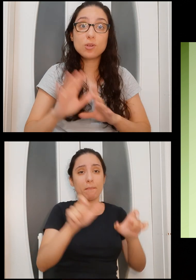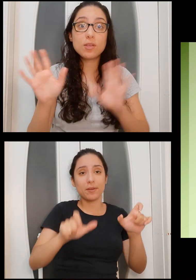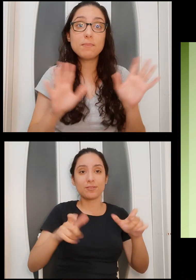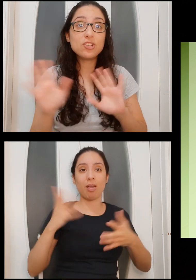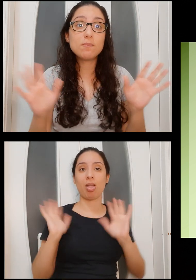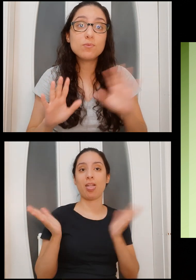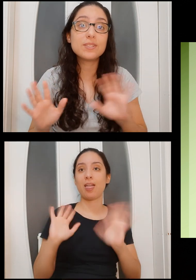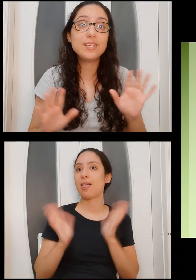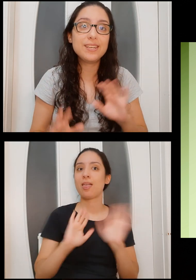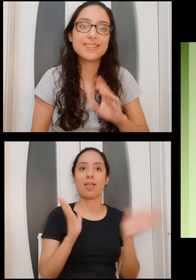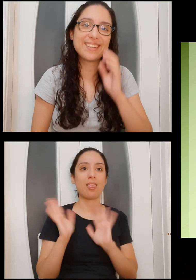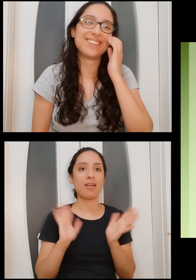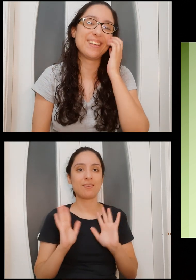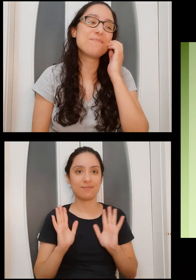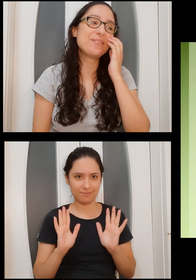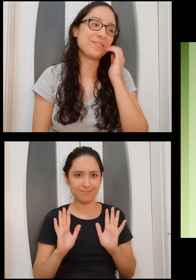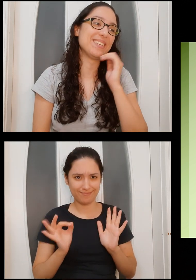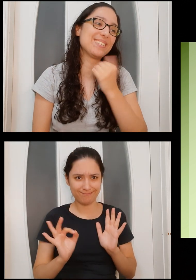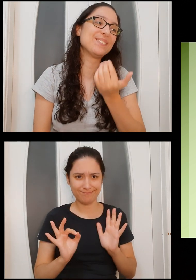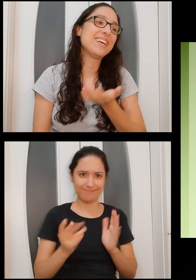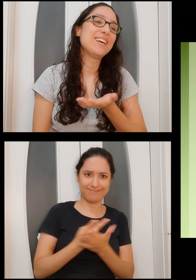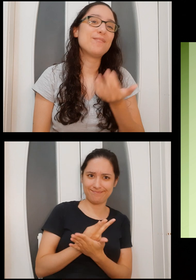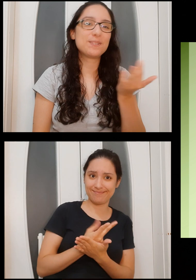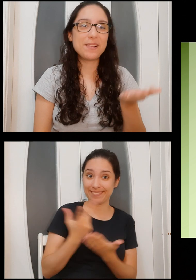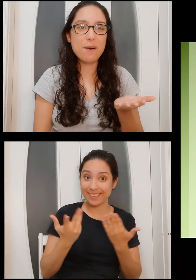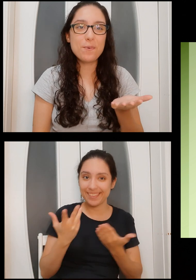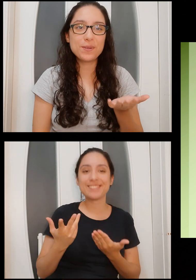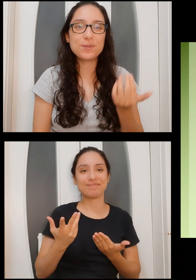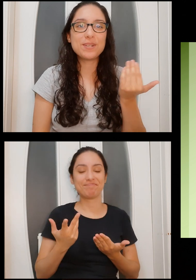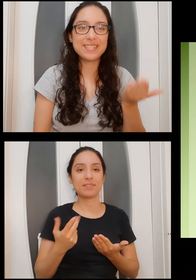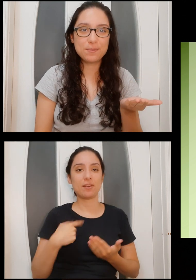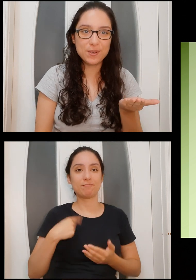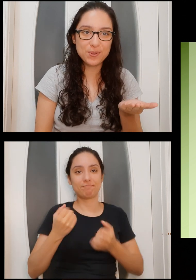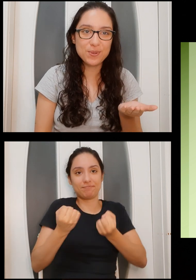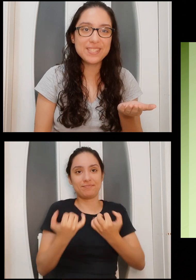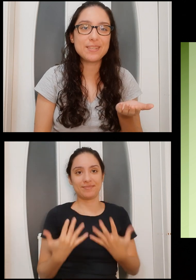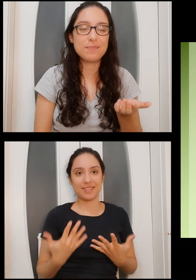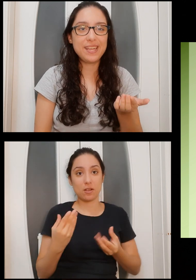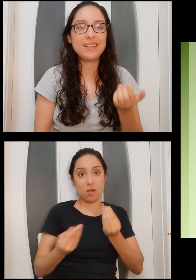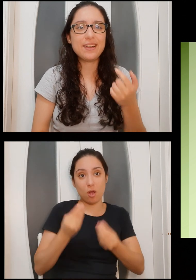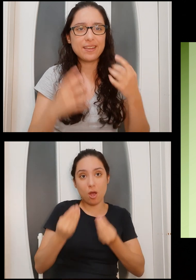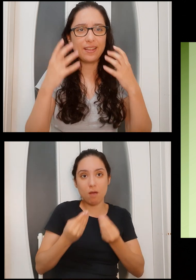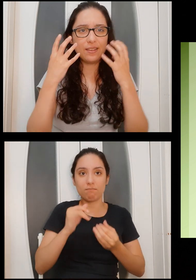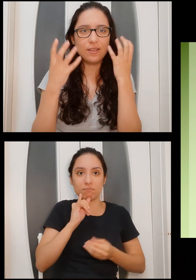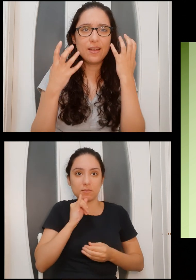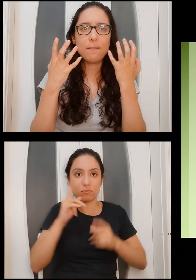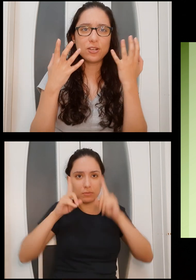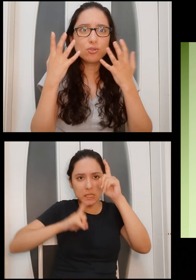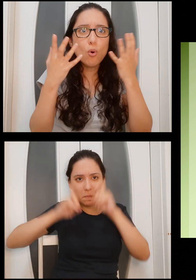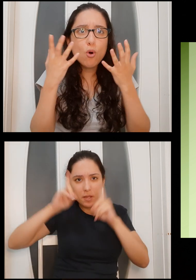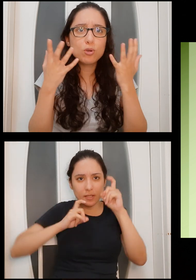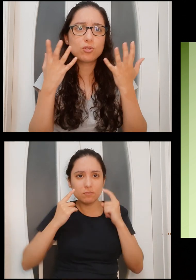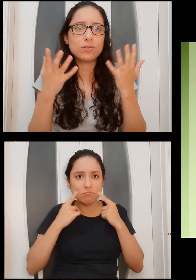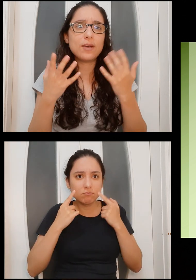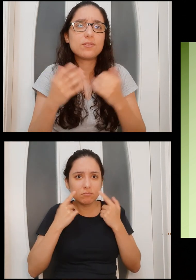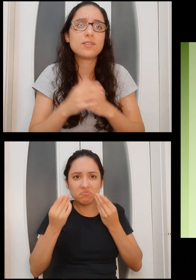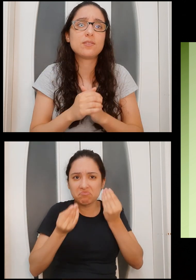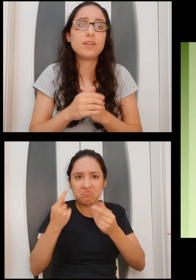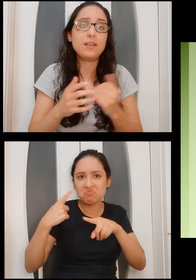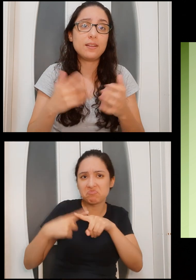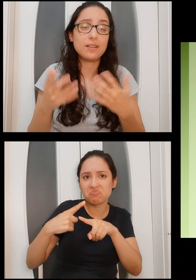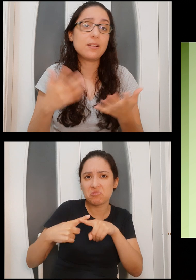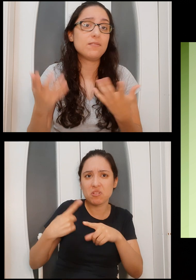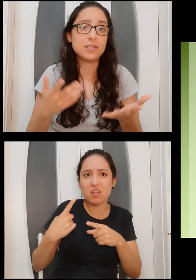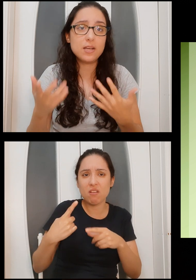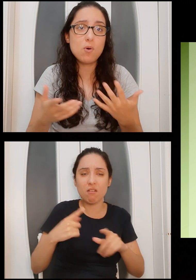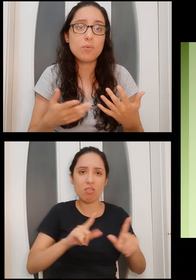é o pessoal que mexe a mãozinha, né? Tem muito isso. Vou explicar um pouquinho sobre as expressões também, né? Aquele parte do rosto, né? Quando vocês